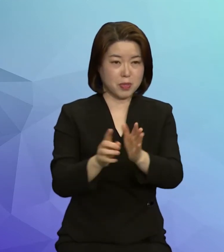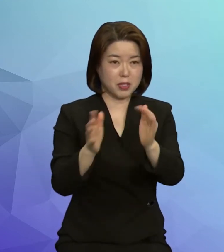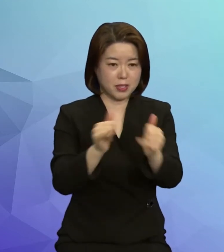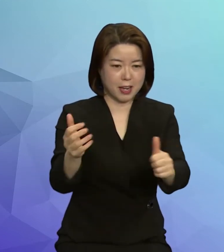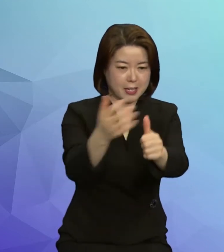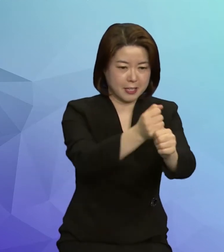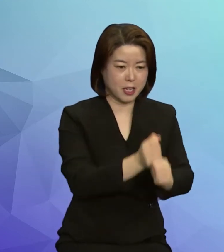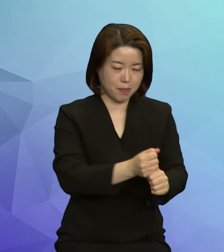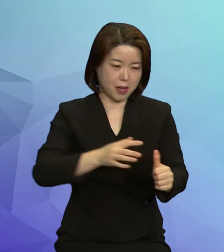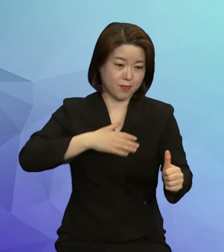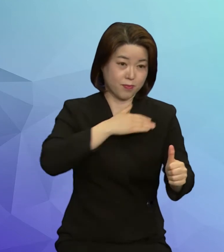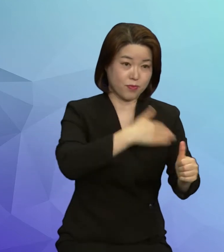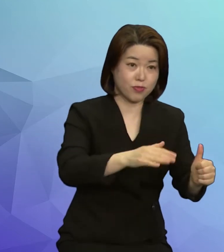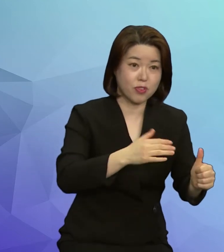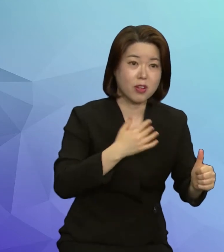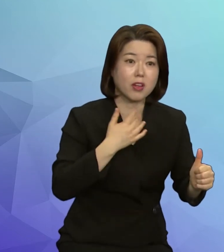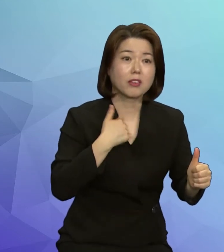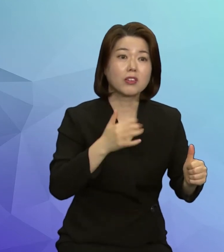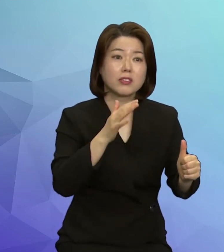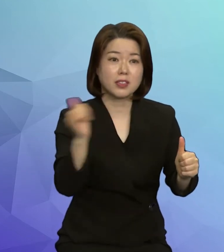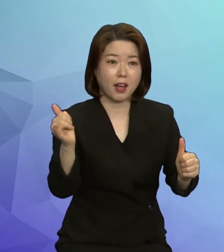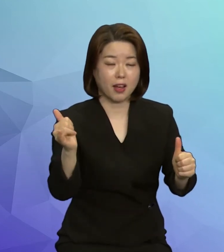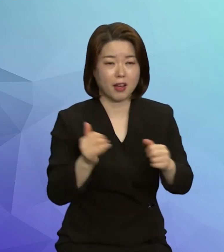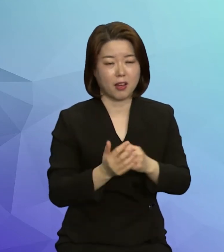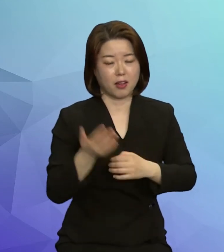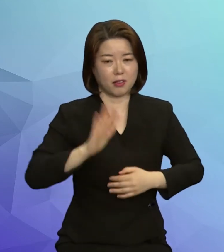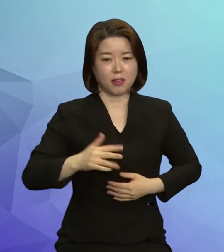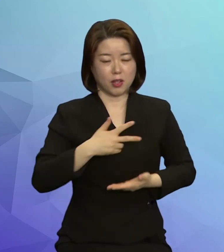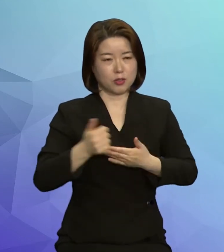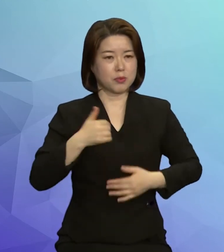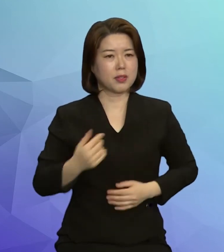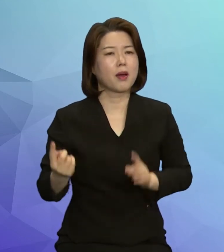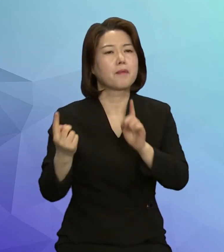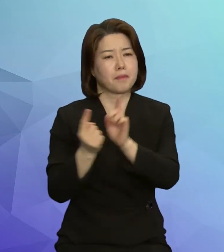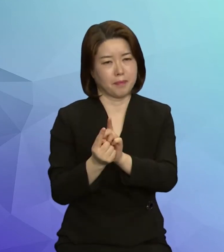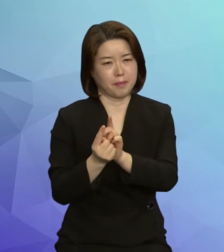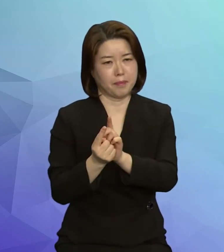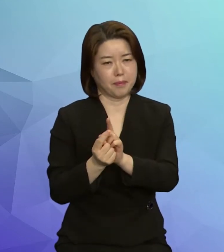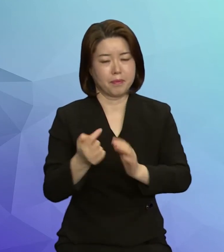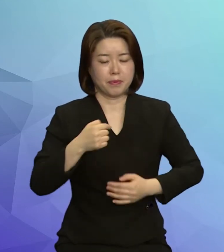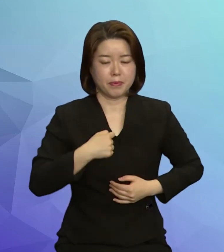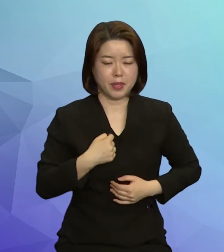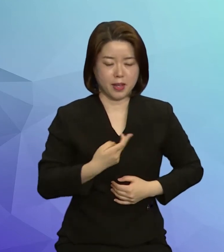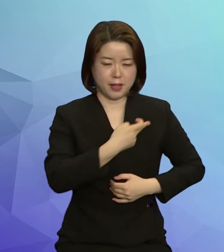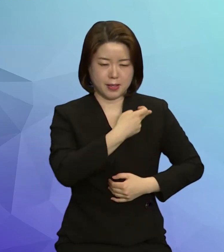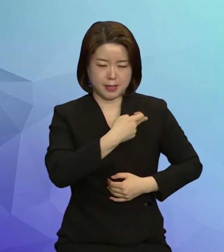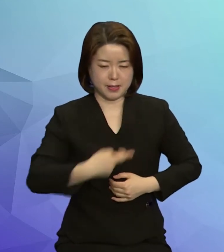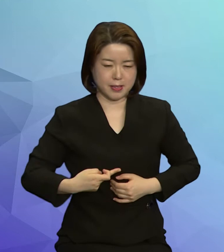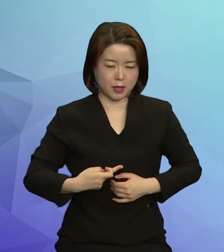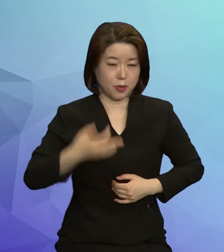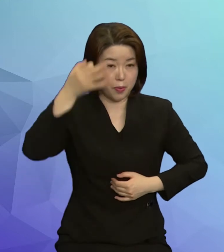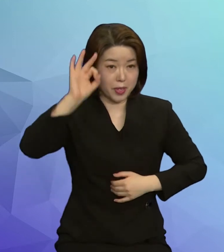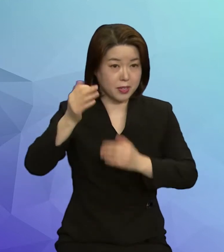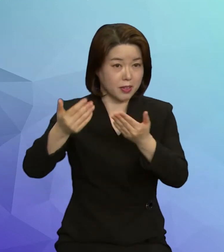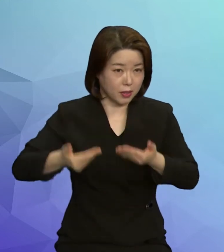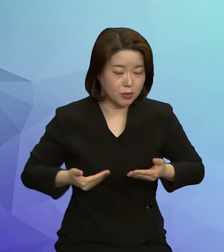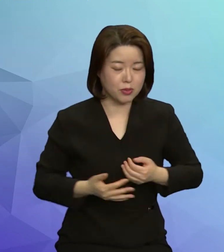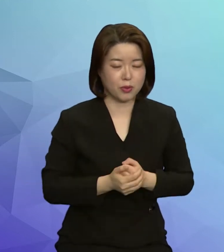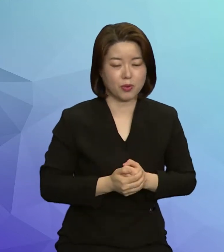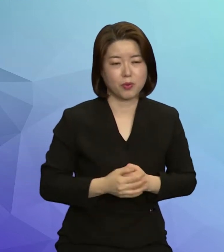믿는 사람들을 잡아 죽이던 자였는데 주님이 나를 만나 주시고, 그리고 나를 사도로